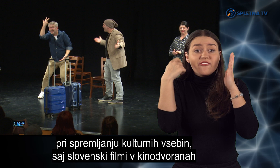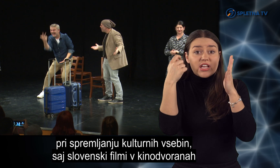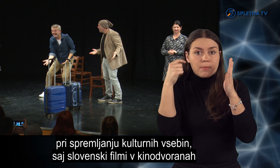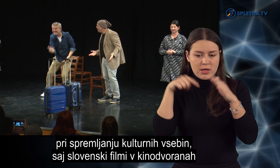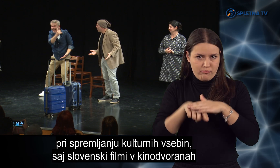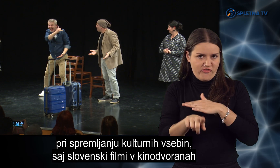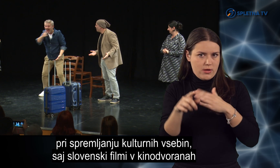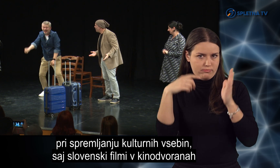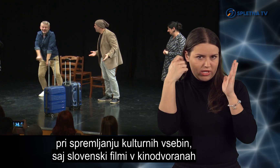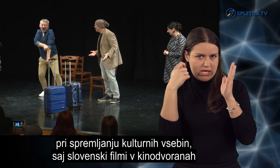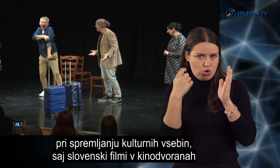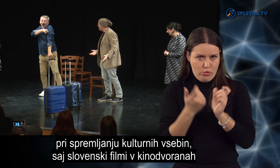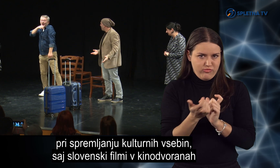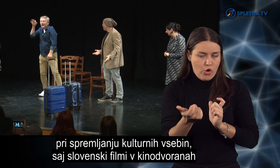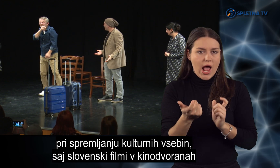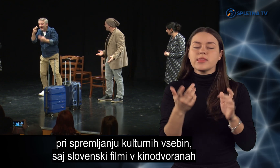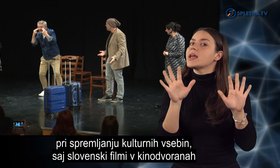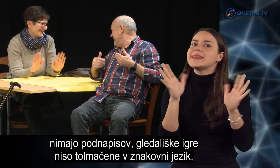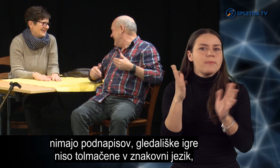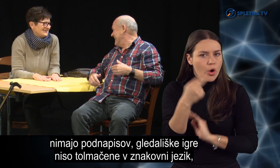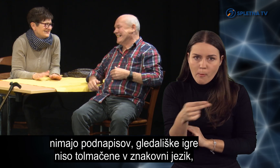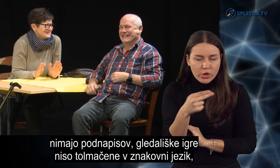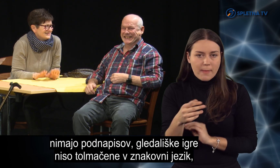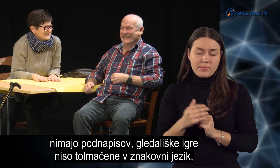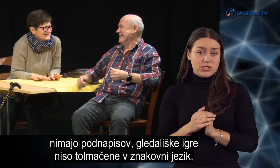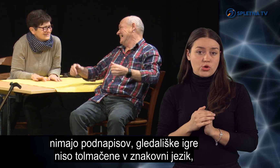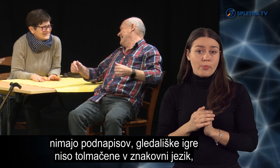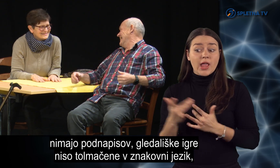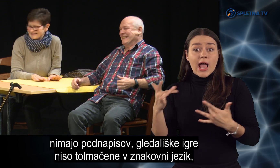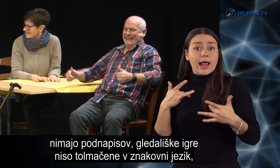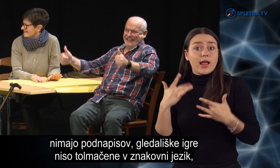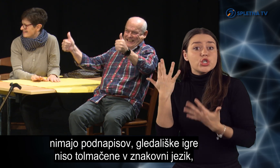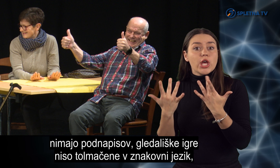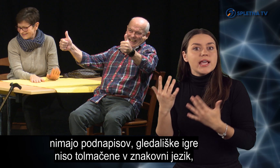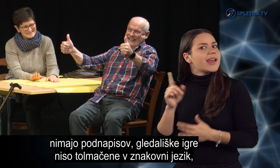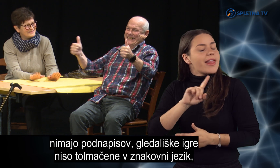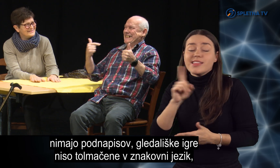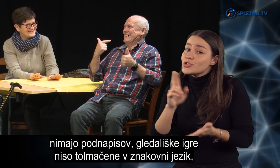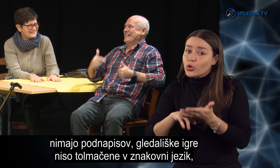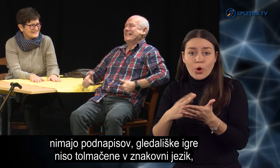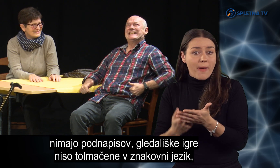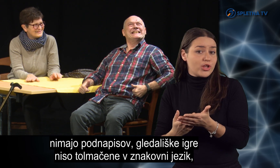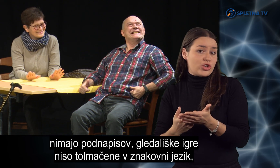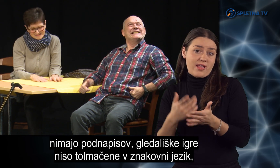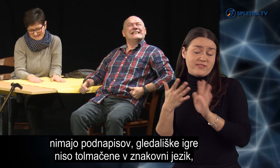podnapisov. Gledališke igre niso tolmačene v znakovni jezik. Večina javnih ustanov nima vgrajene indukcijske